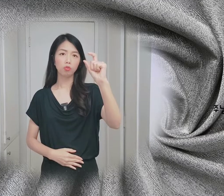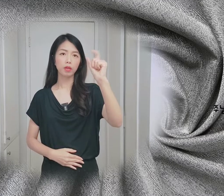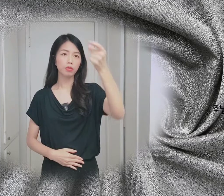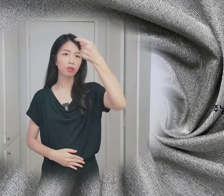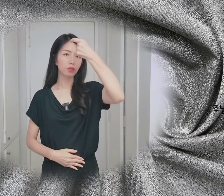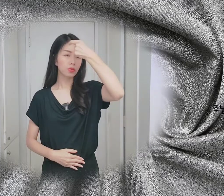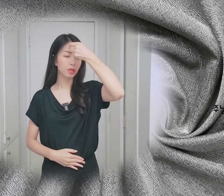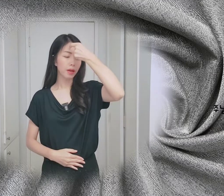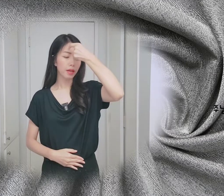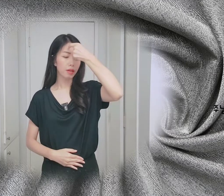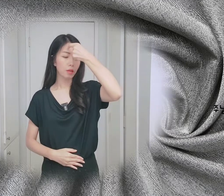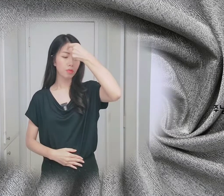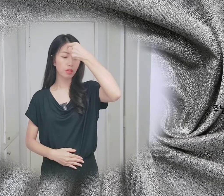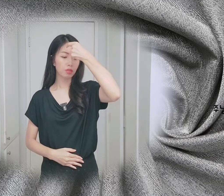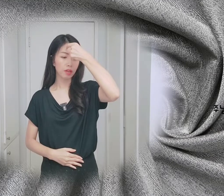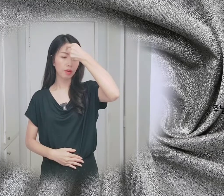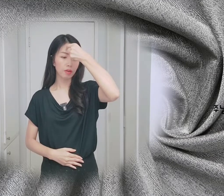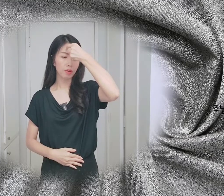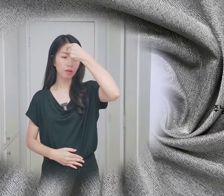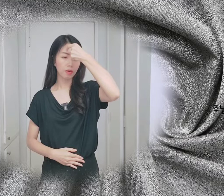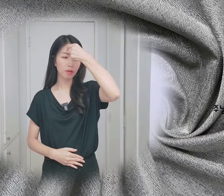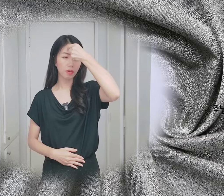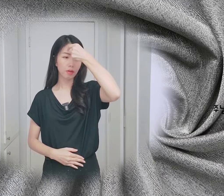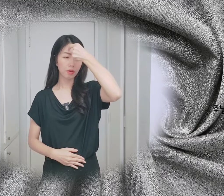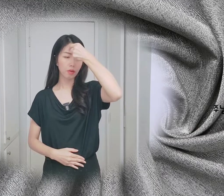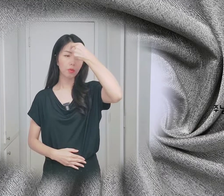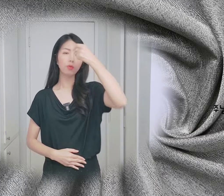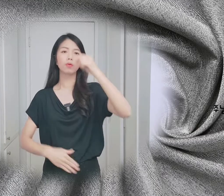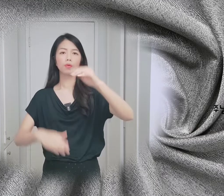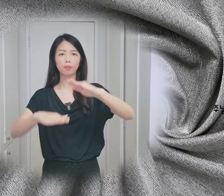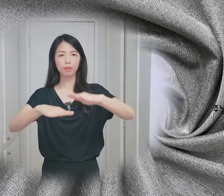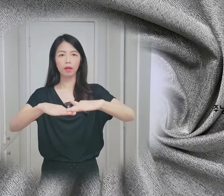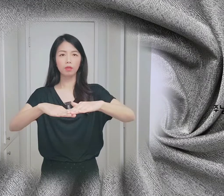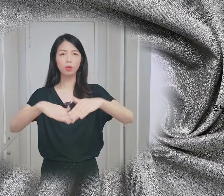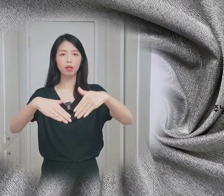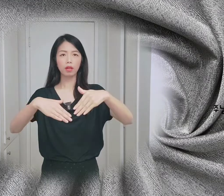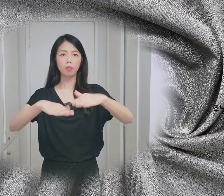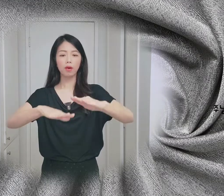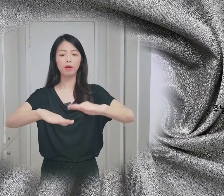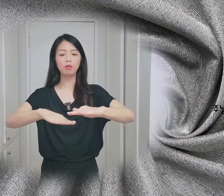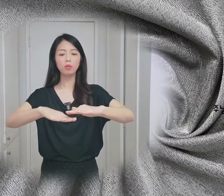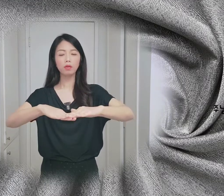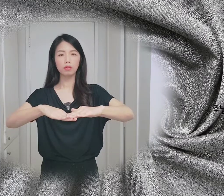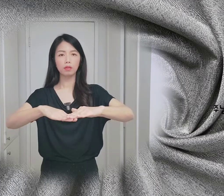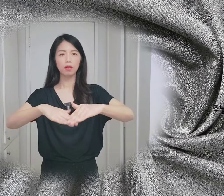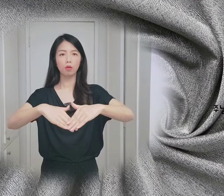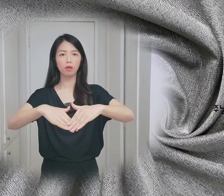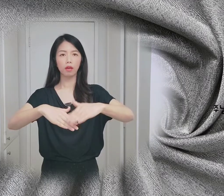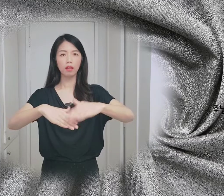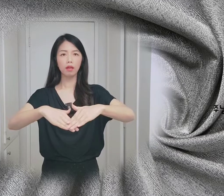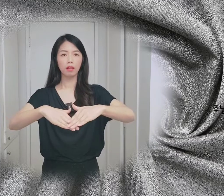이렇게 구부려 주시고 이마에 이렇게 붙여주세요. 그리고 손을 이렇게 모아서